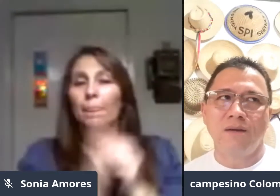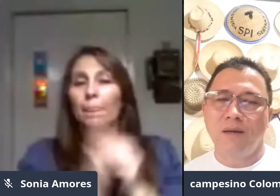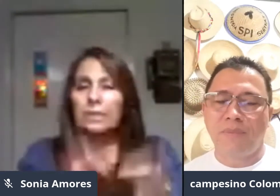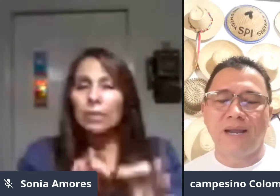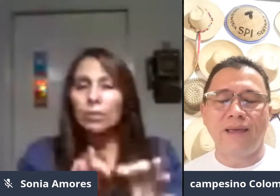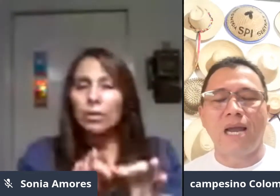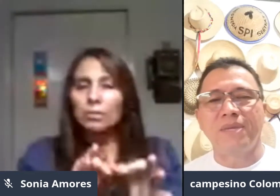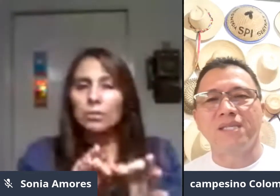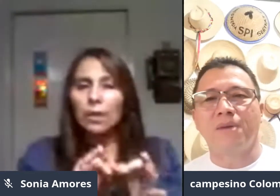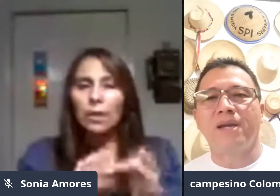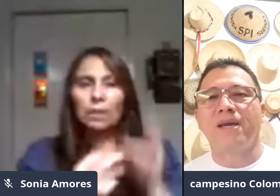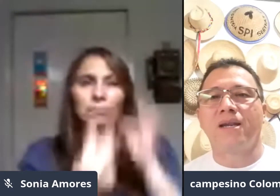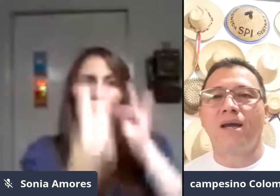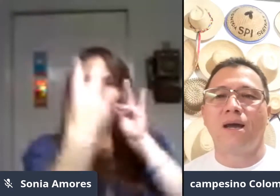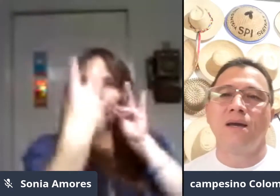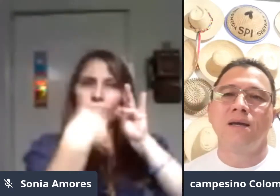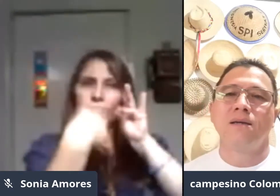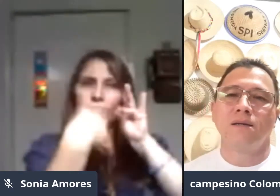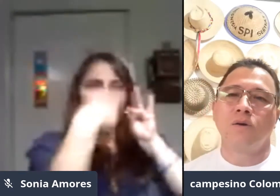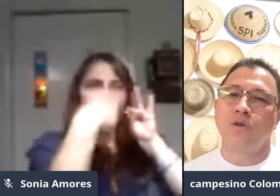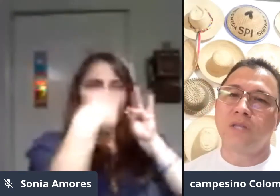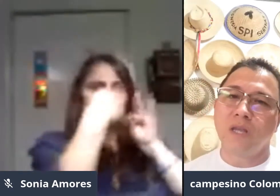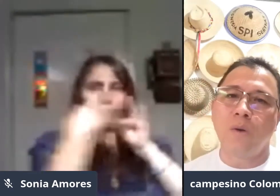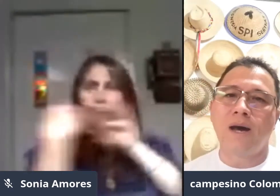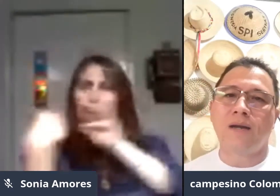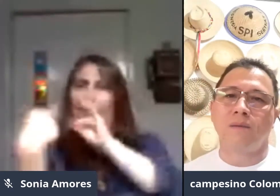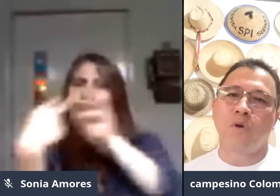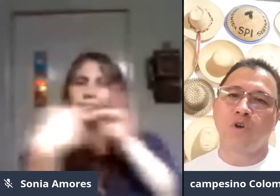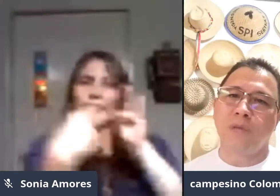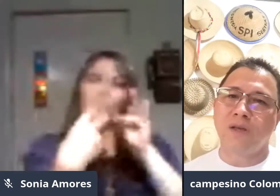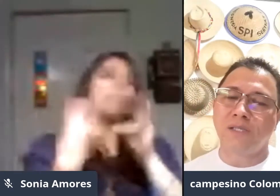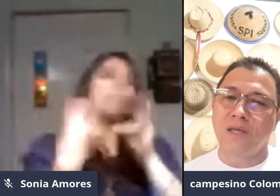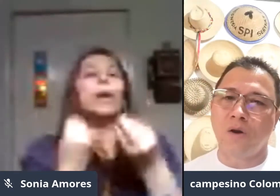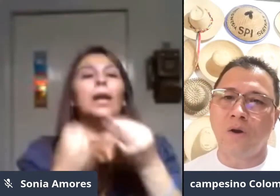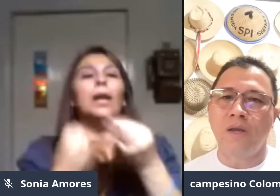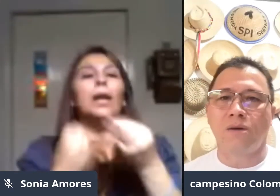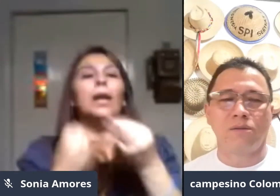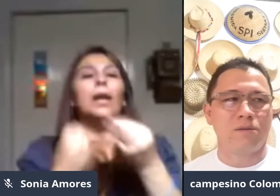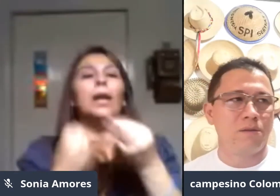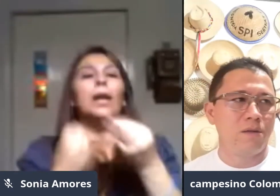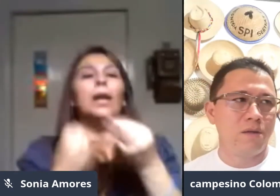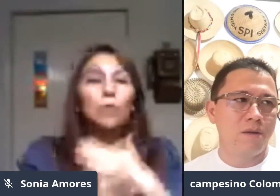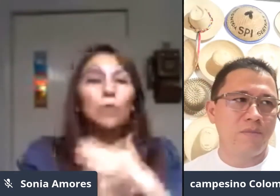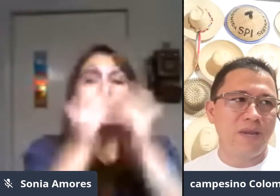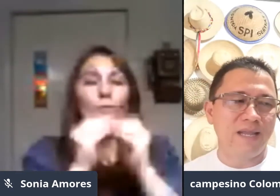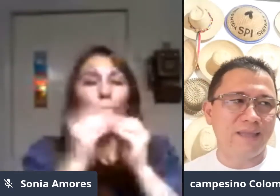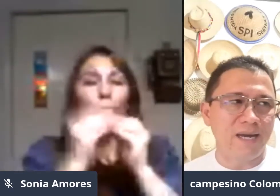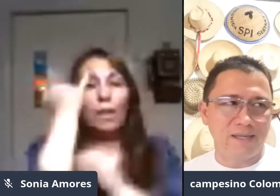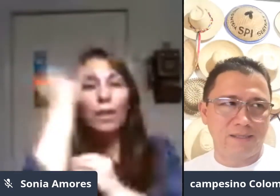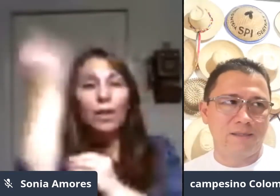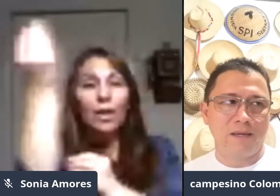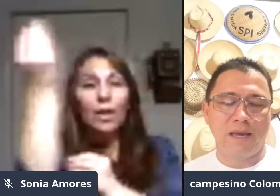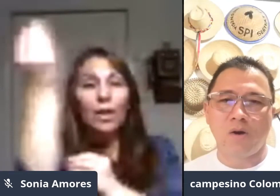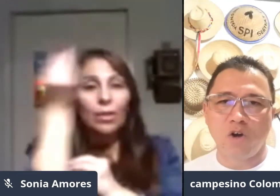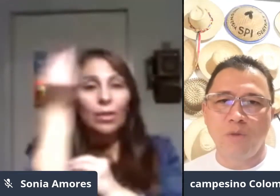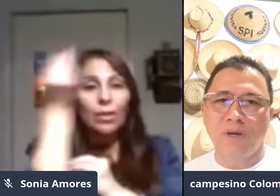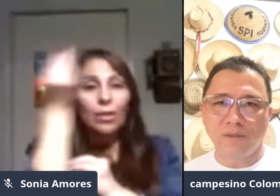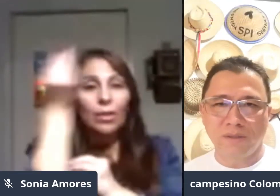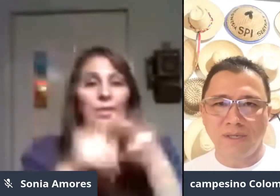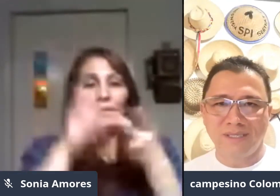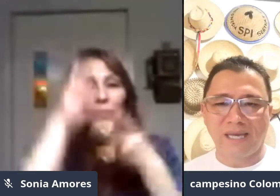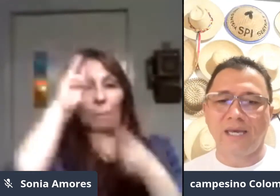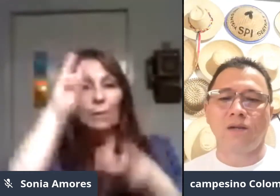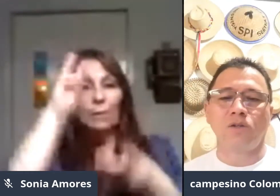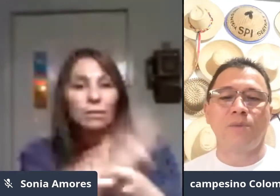leyendo para de la misma manera continuar por los medios ideológicos, militares,